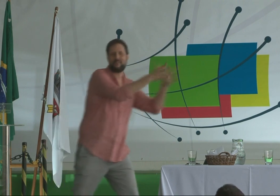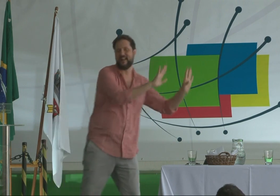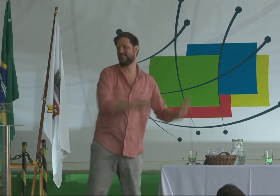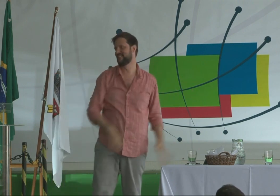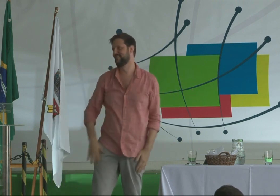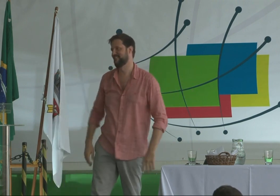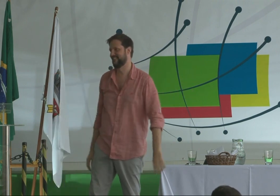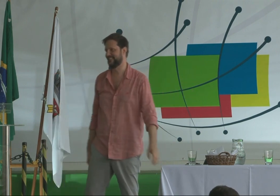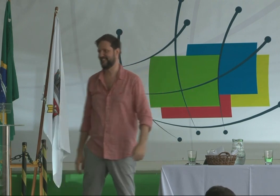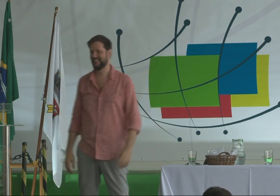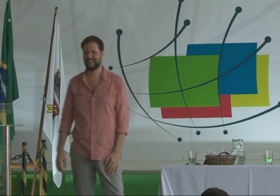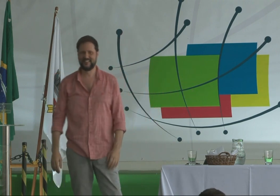né? Ou a gente vai acompanhar isso aí?